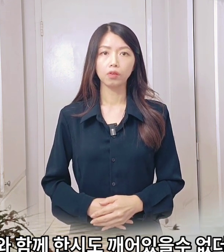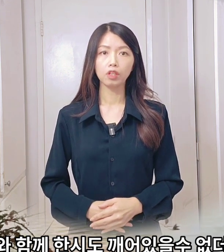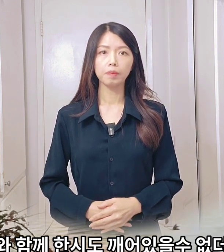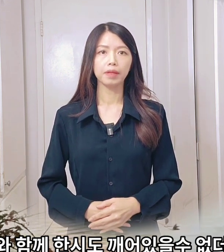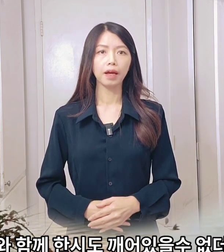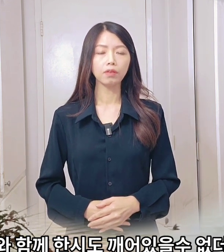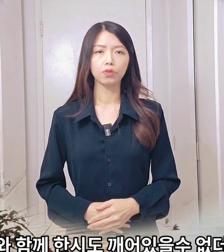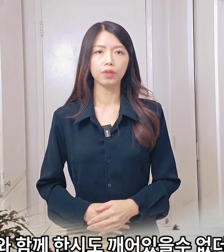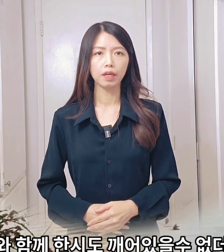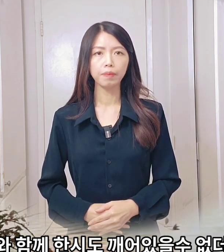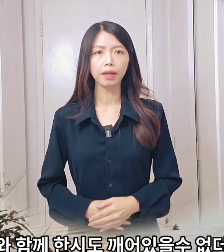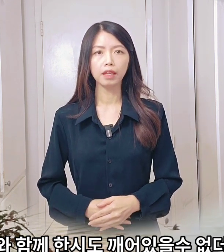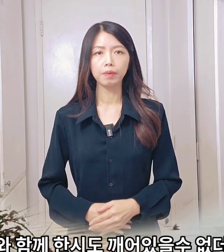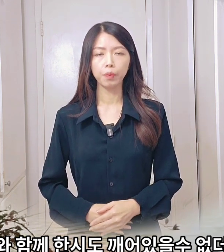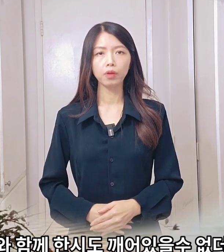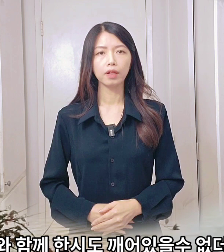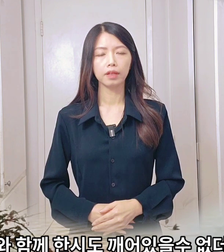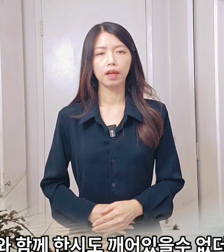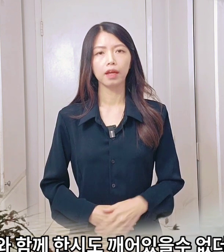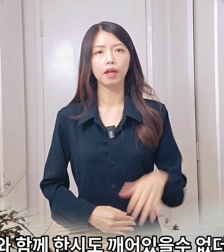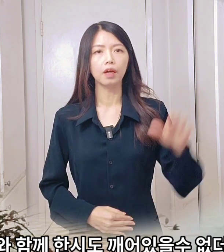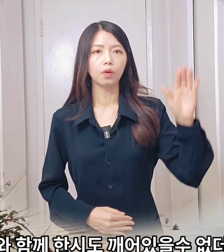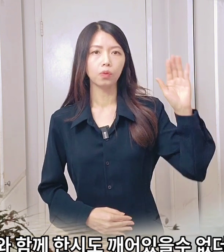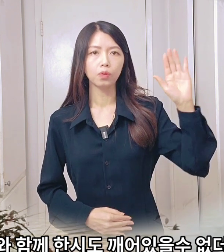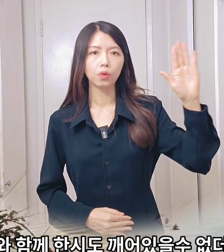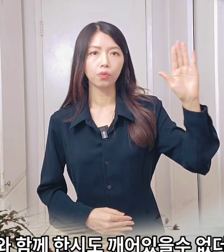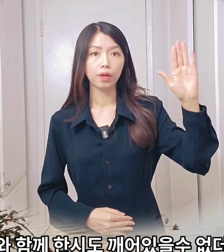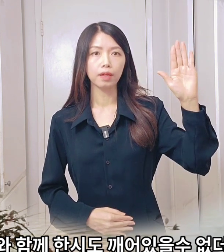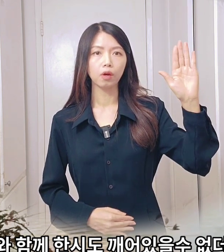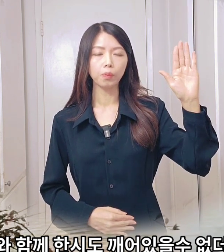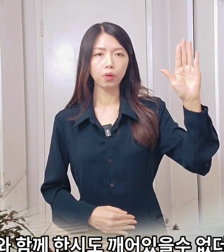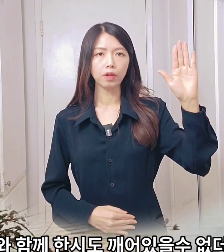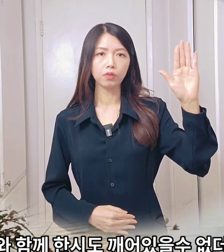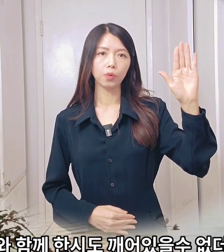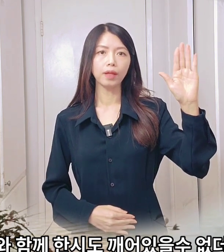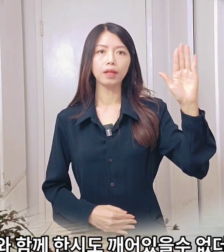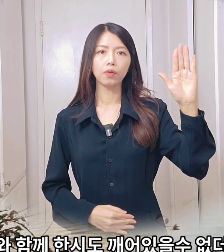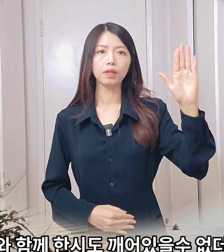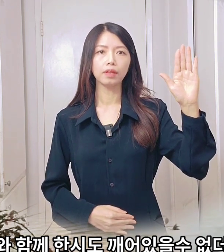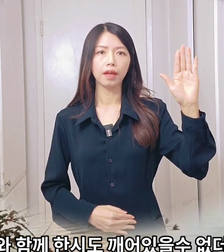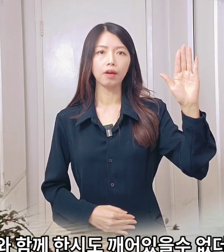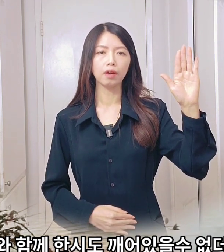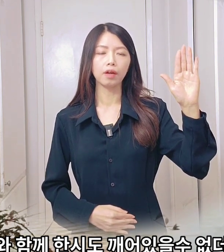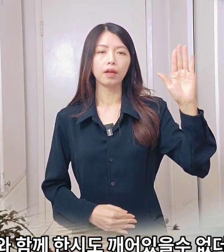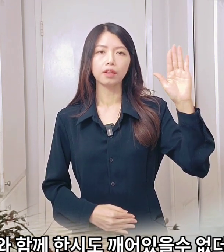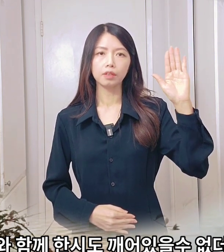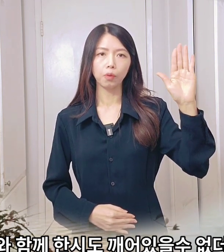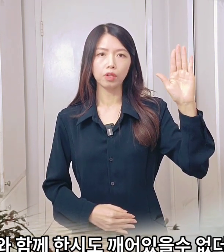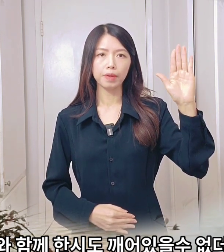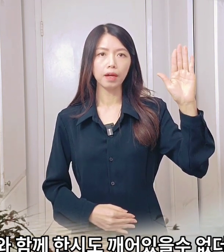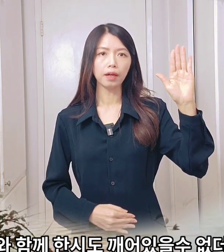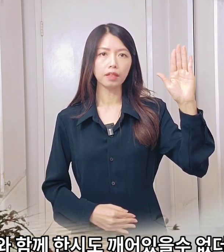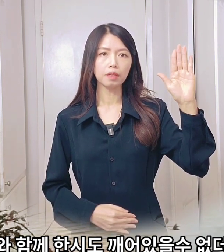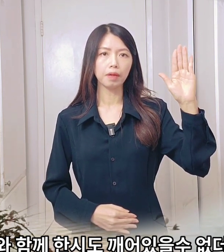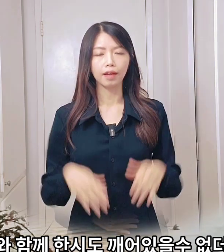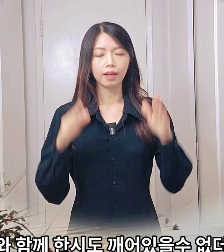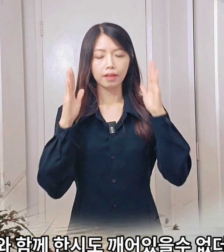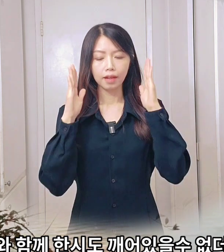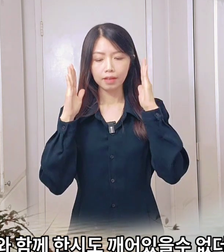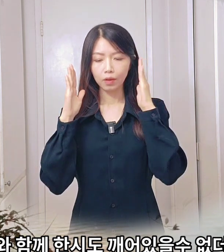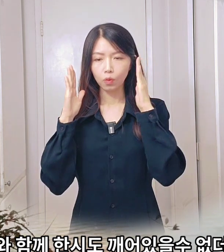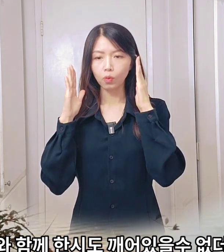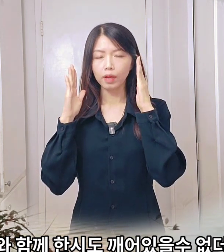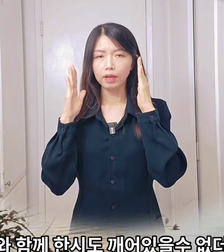아까 예수님이나 주님, 하나님을 표현할 때 오른쪽 위에서 표현을 주로 한다고 했는데요. 그 모습을